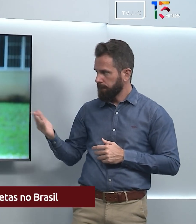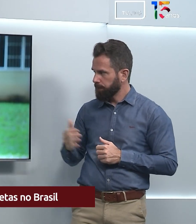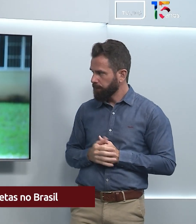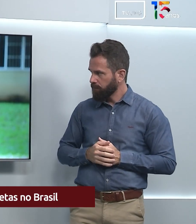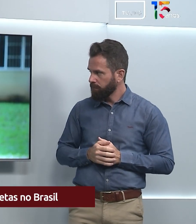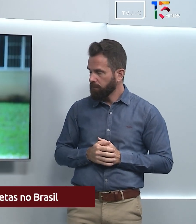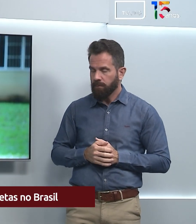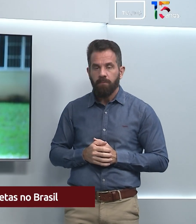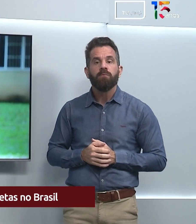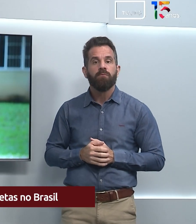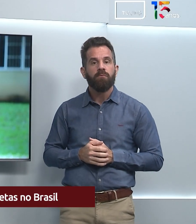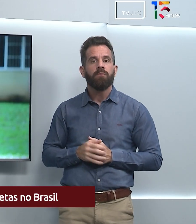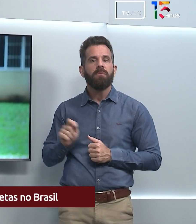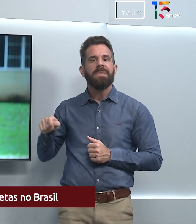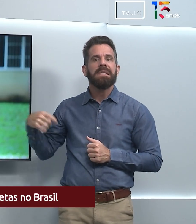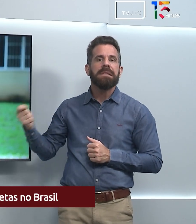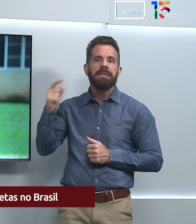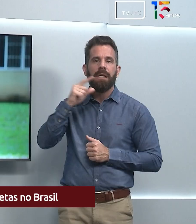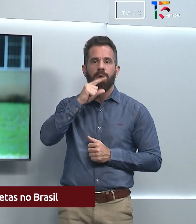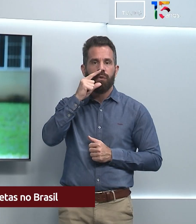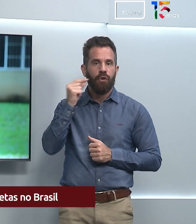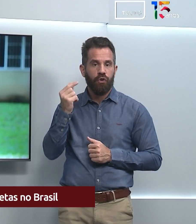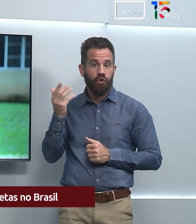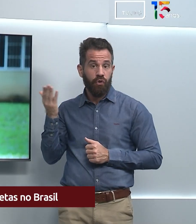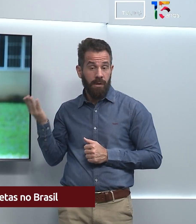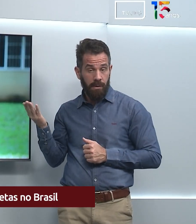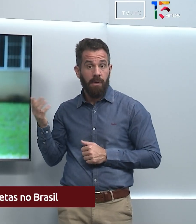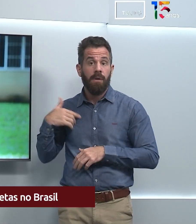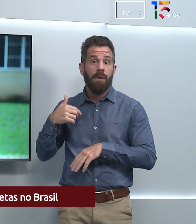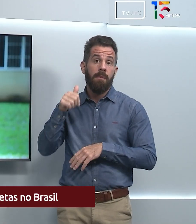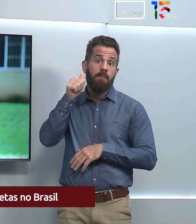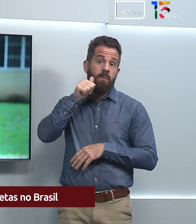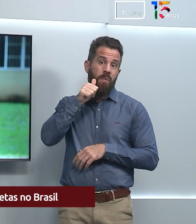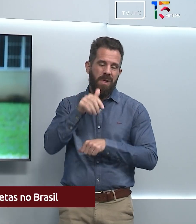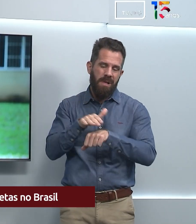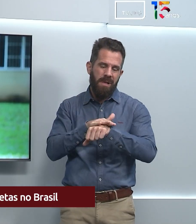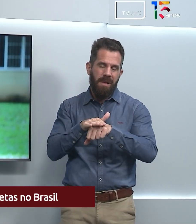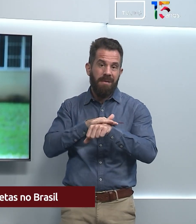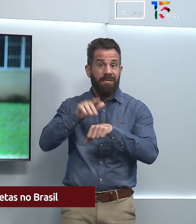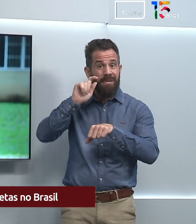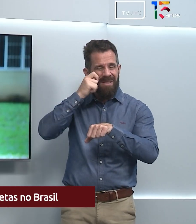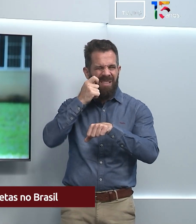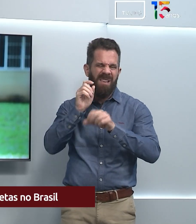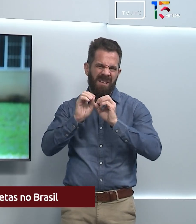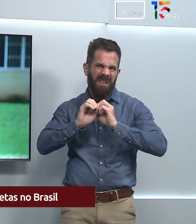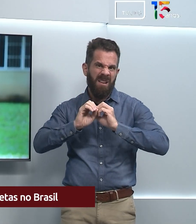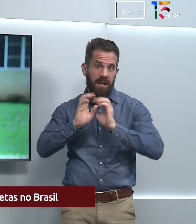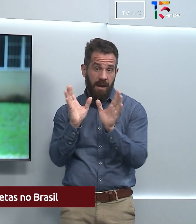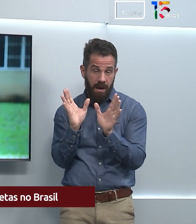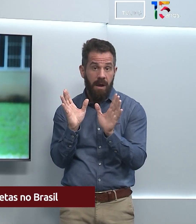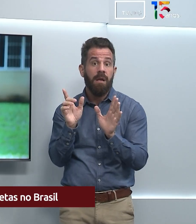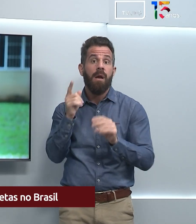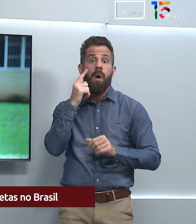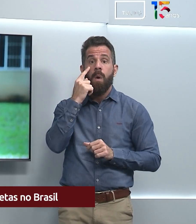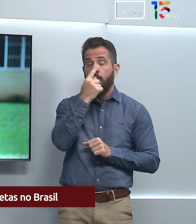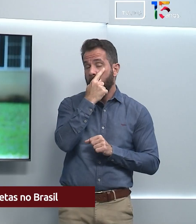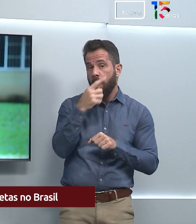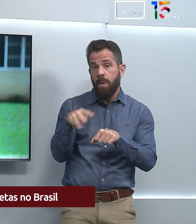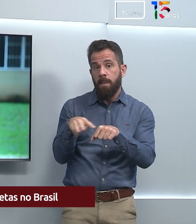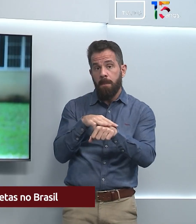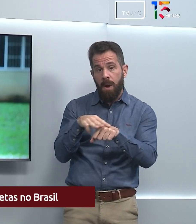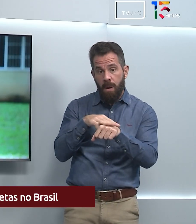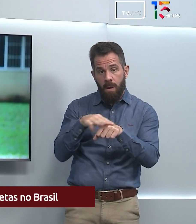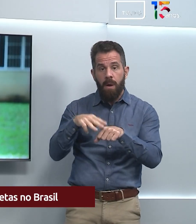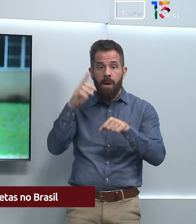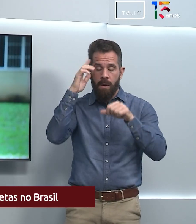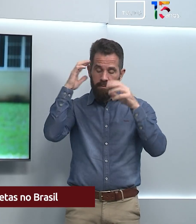descrever. Meu nome é Janaína de Oliveira, sou uma mulher negra de pele clara, meus olhos são castanhos, meus